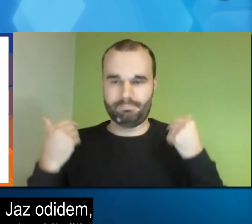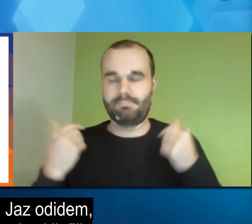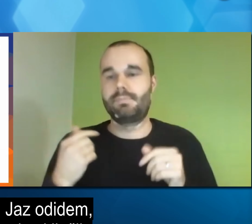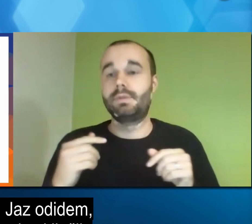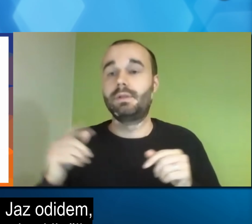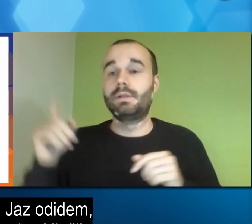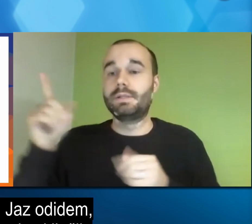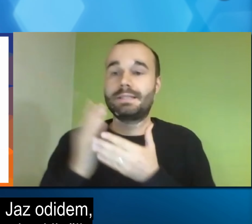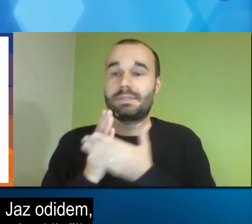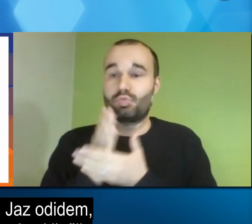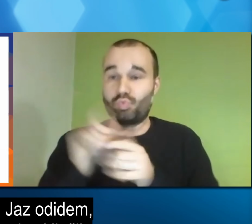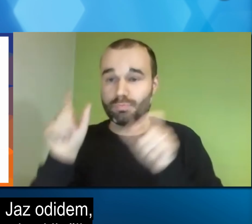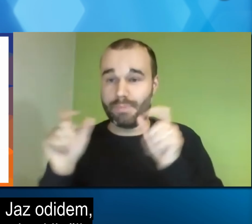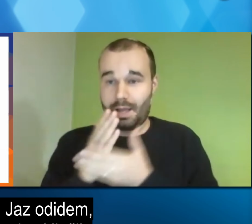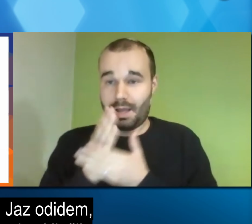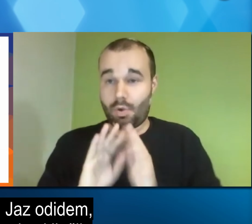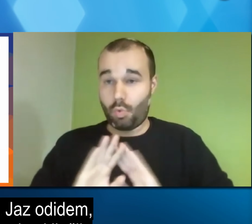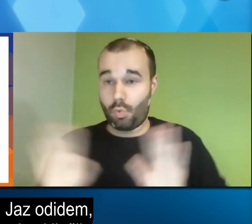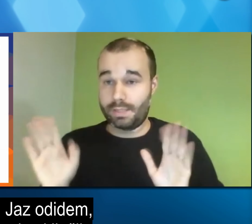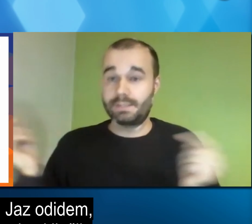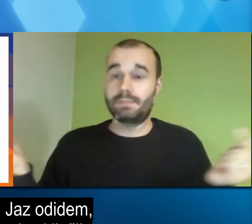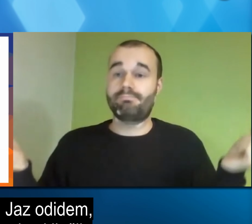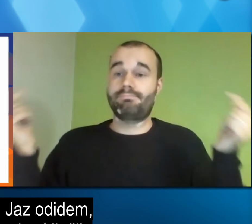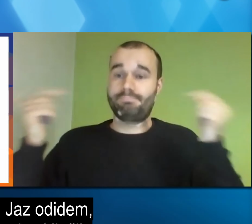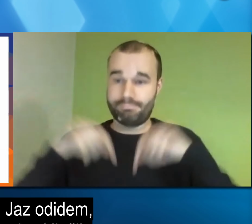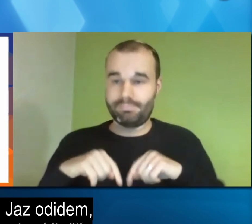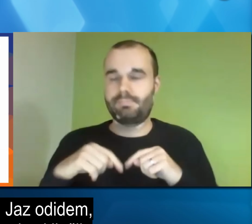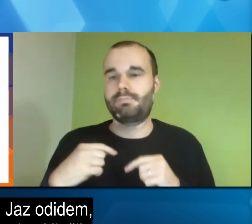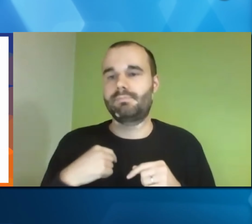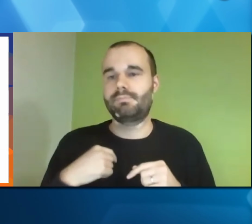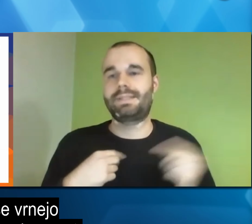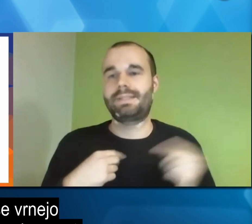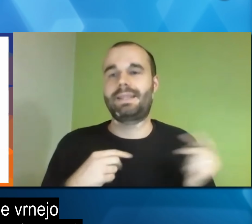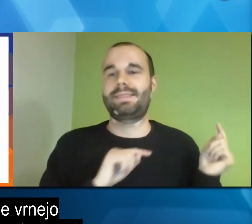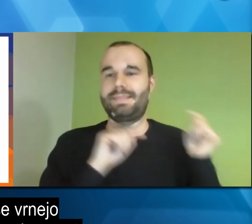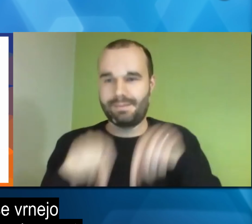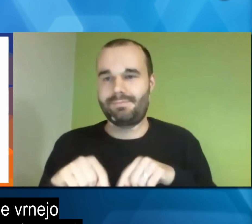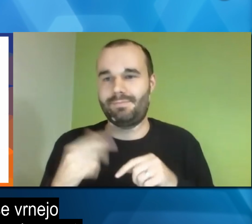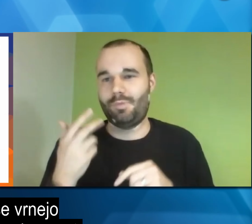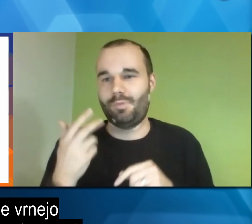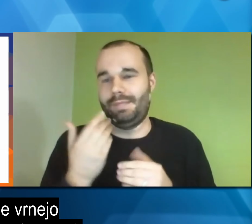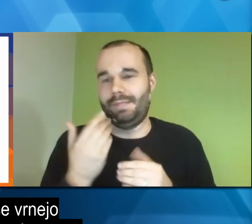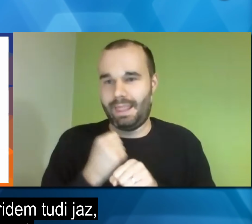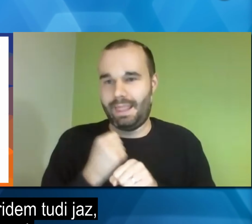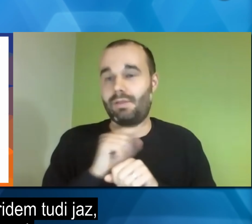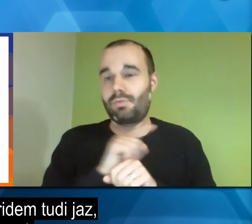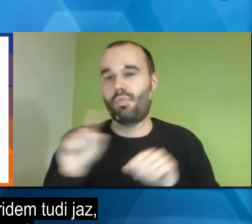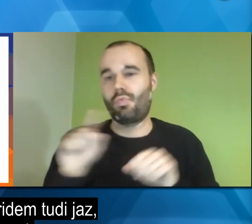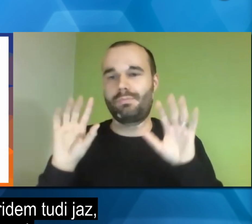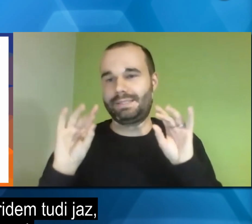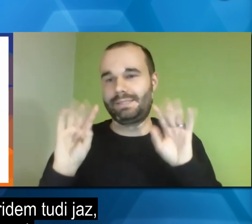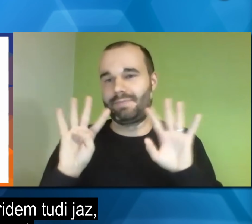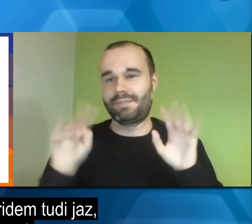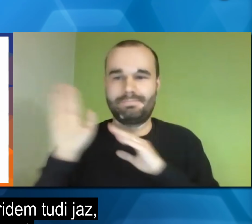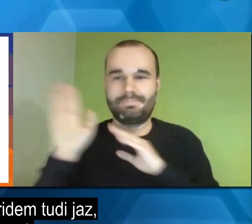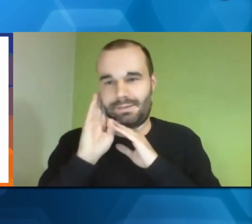da jim pomaga, torej jaz odidem. Ko pa oni oskrbovanci zaključijo službo in se vrnejo v stanovanjsko skupnost, takrat pa seveda pridem